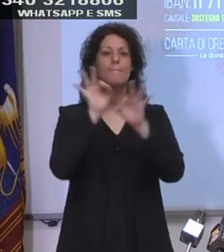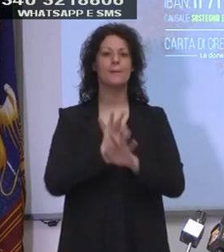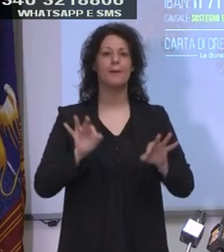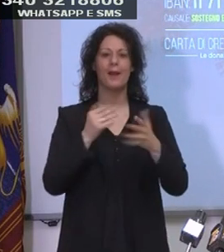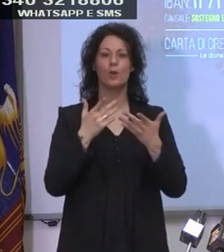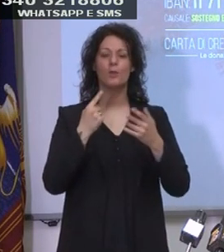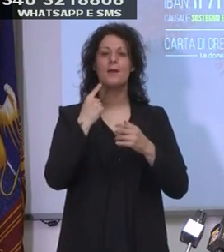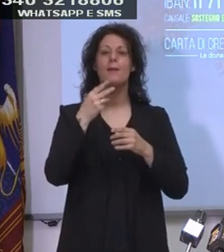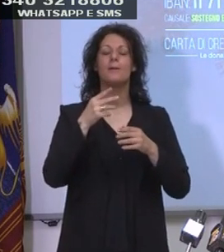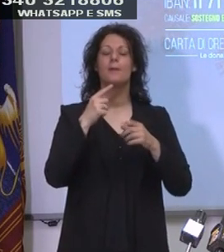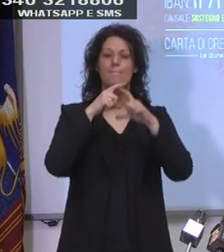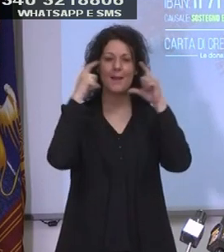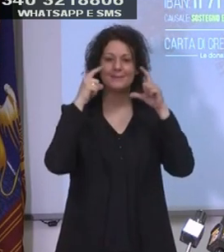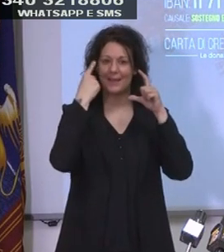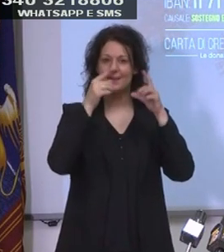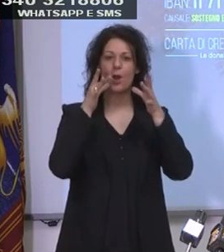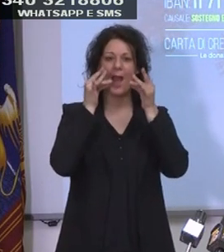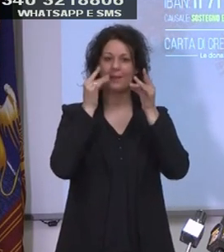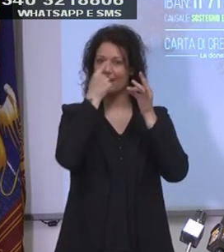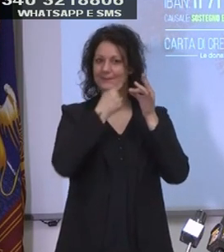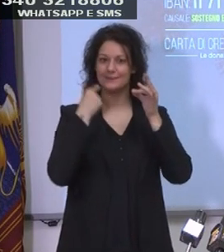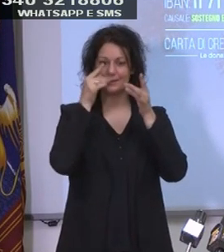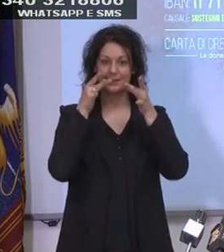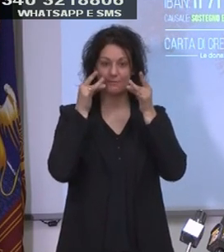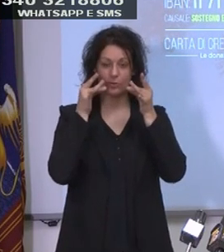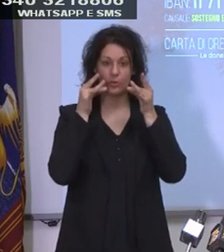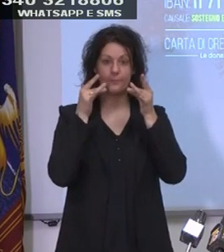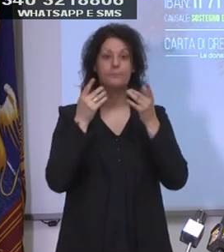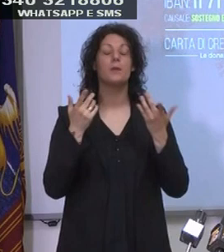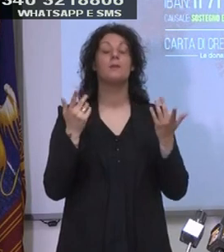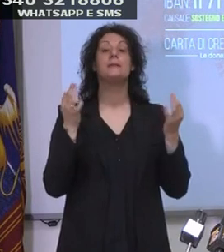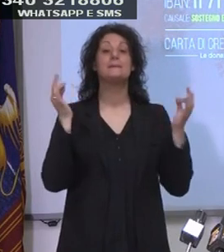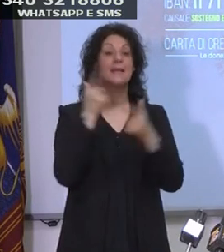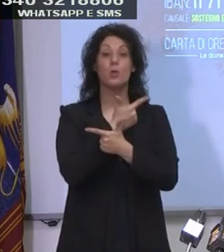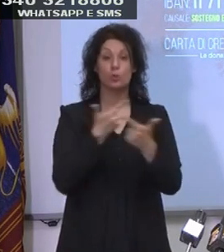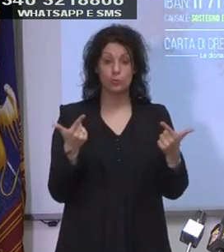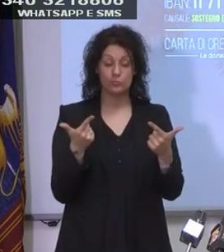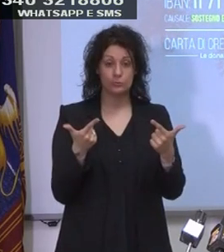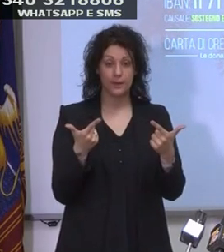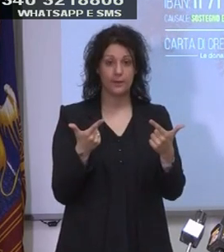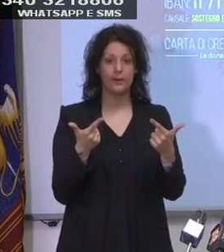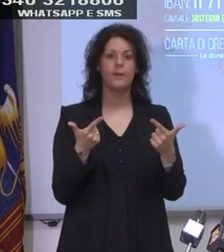adesiva va nella direzione auspicata, e se non c'è quella adesiva bisogna utilizzare quella con